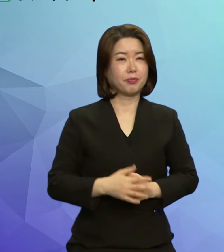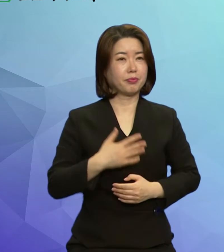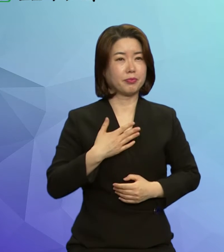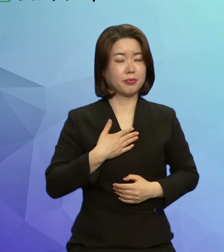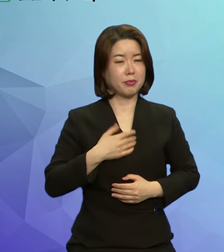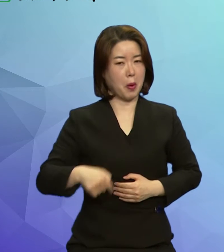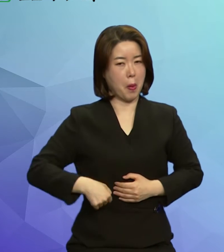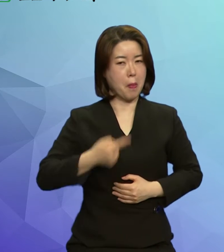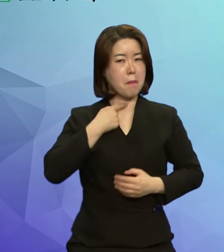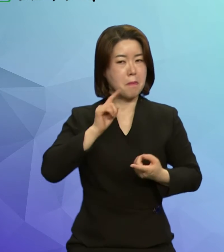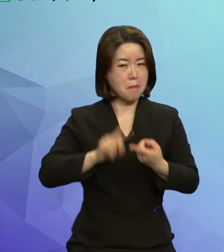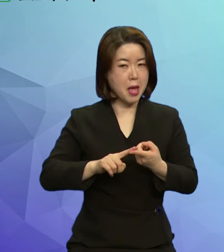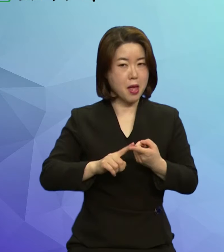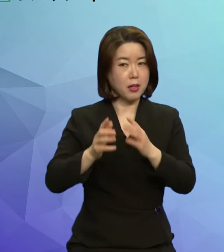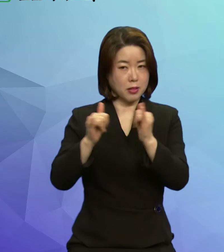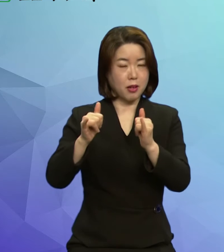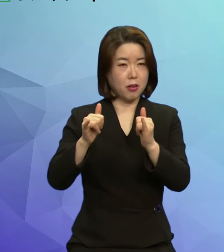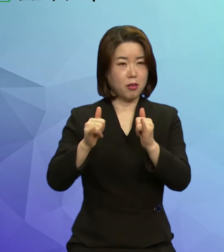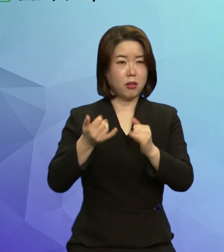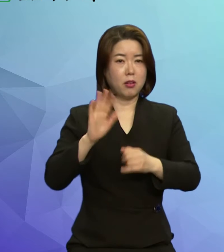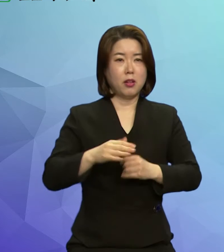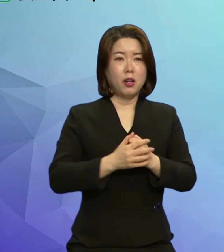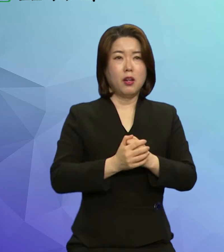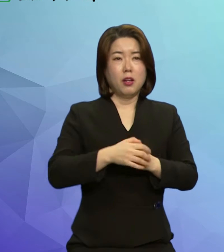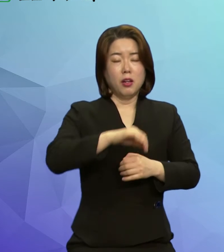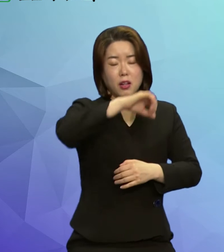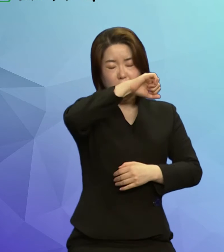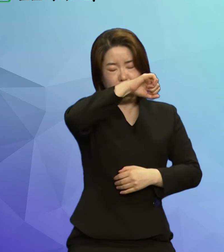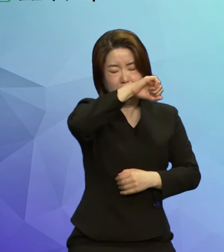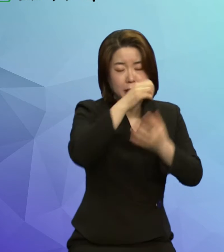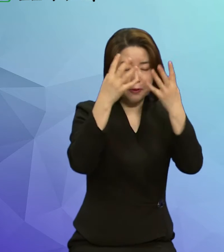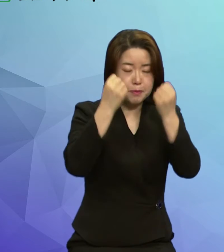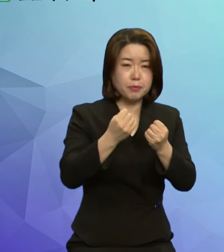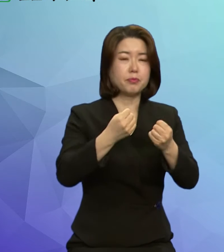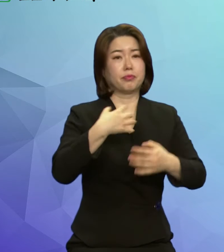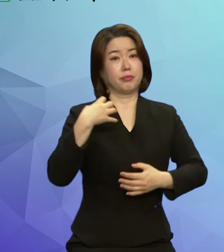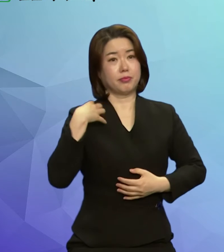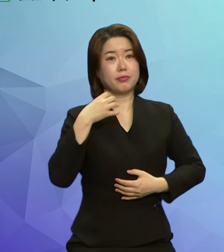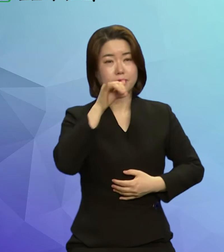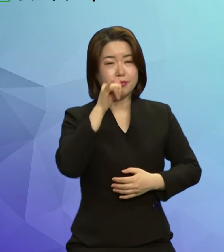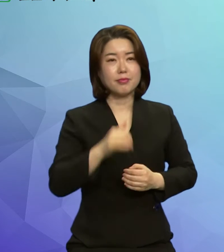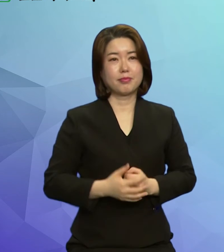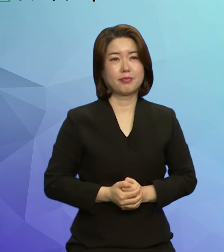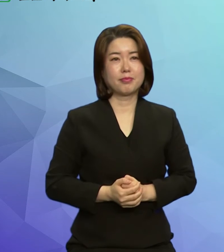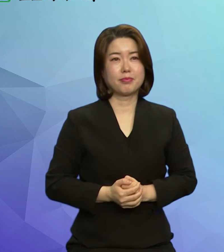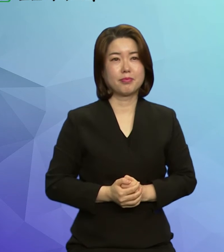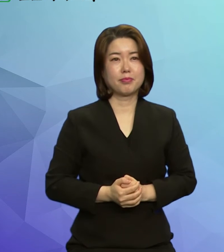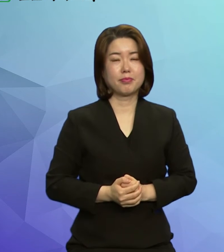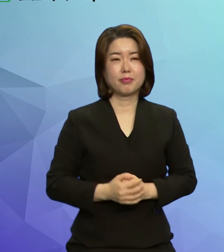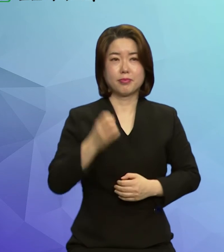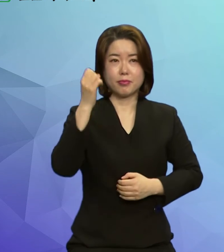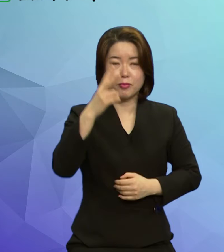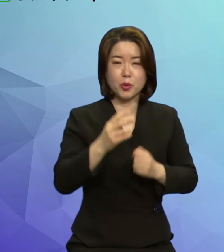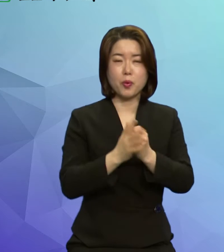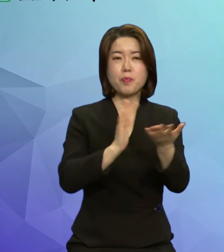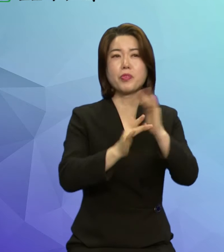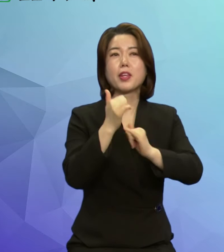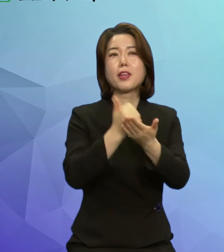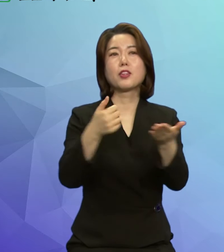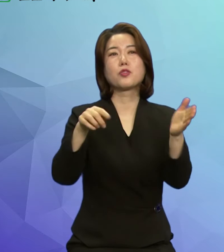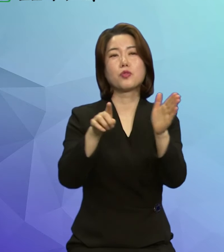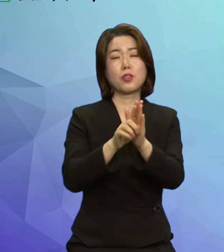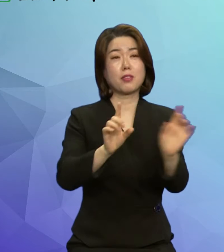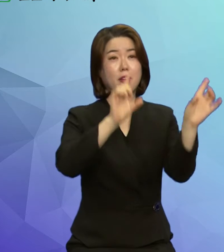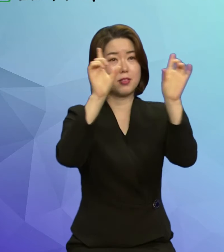내 마음에 드는 사람이면 모르지만 그렇지 않은 사람이면 얼마나 부담됩니까? 하물며 예수님을 위해서 사는